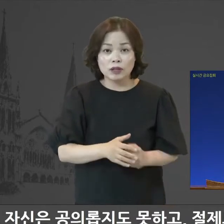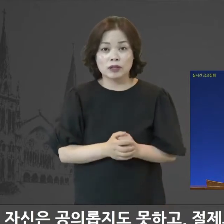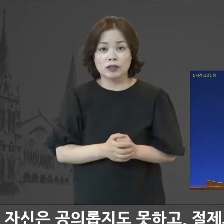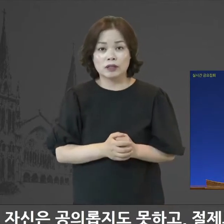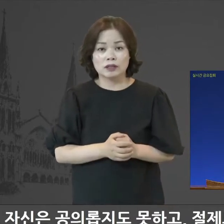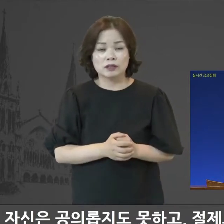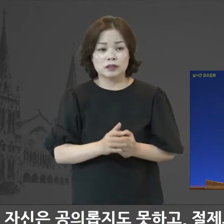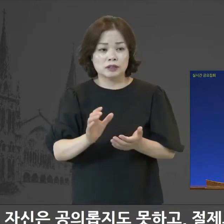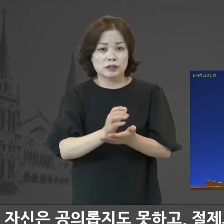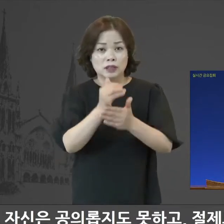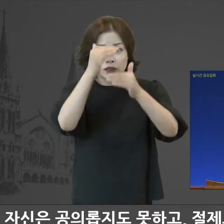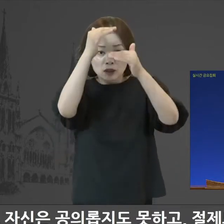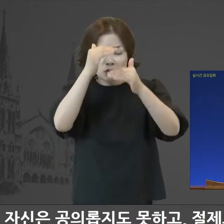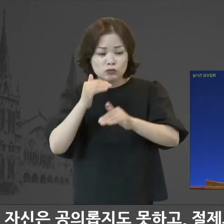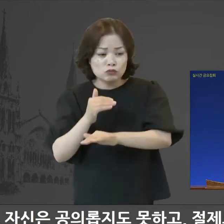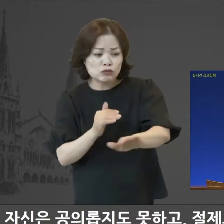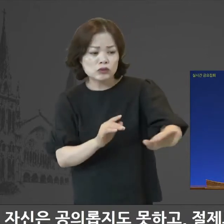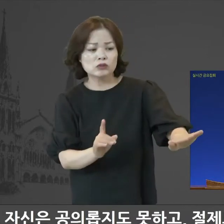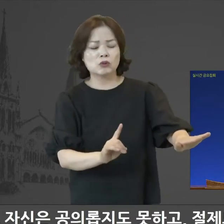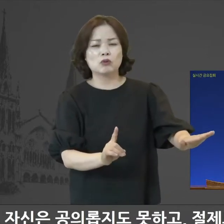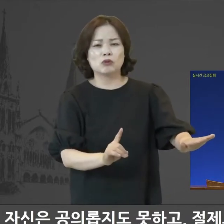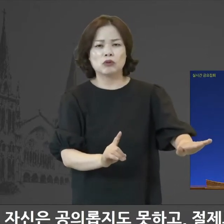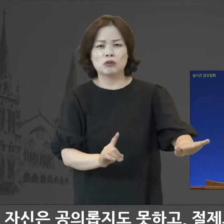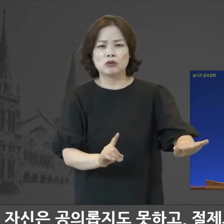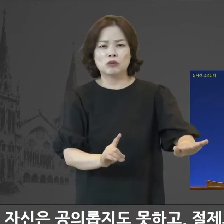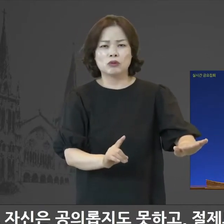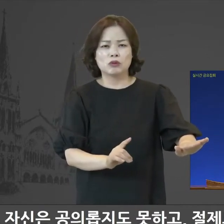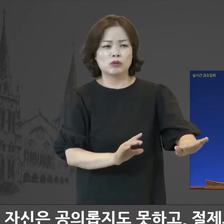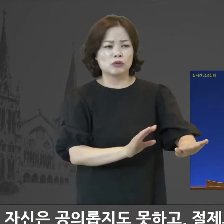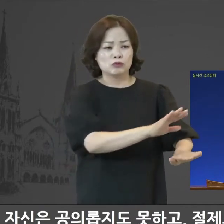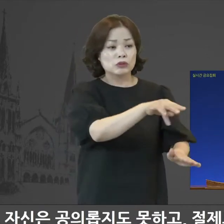이 메시지를 읽는 우리들은 어떠냐는 거죠.